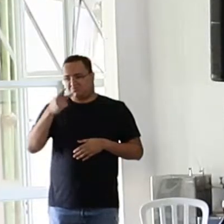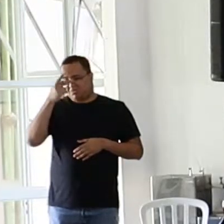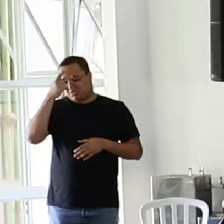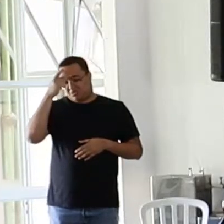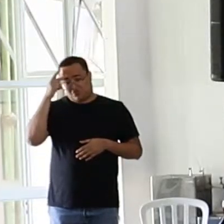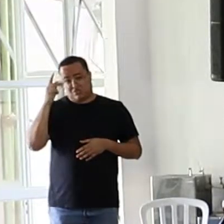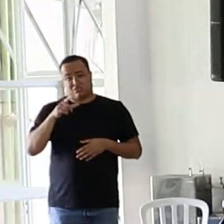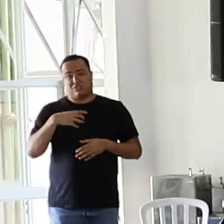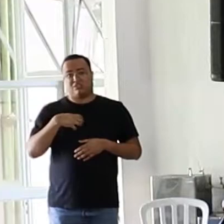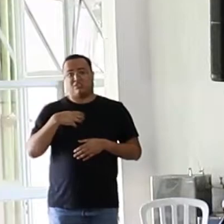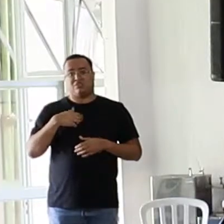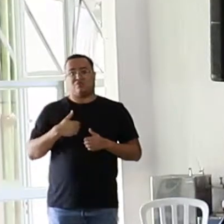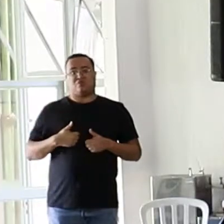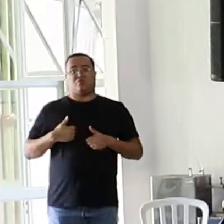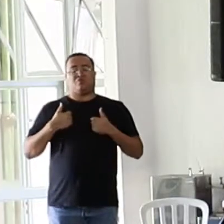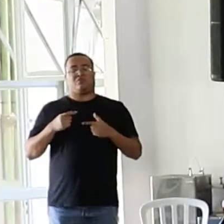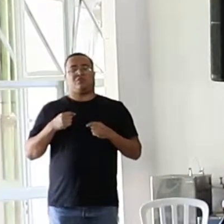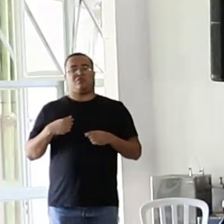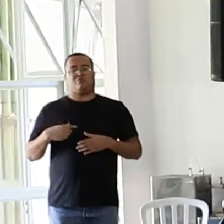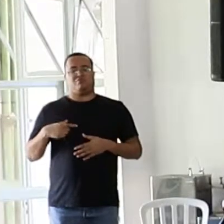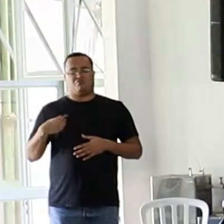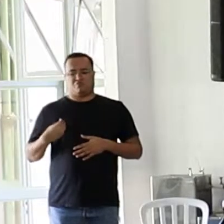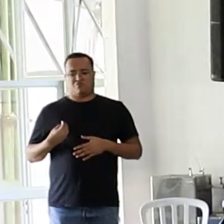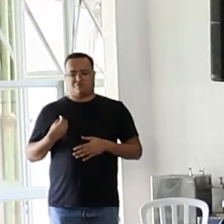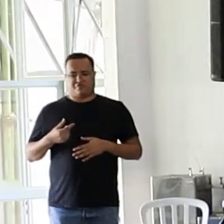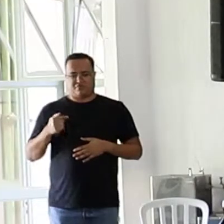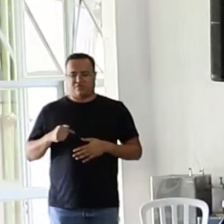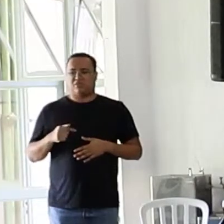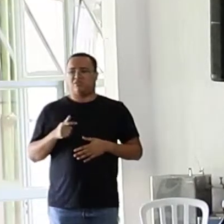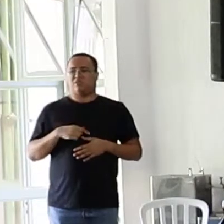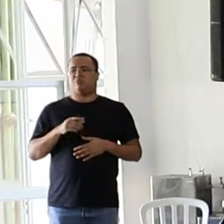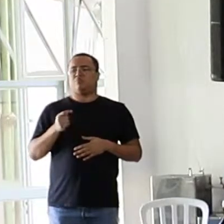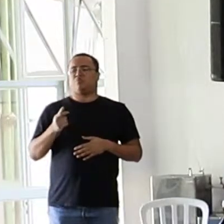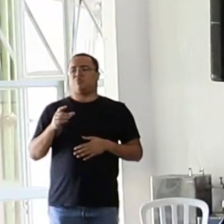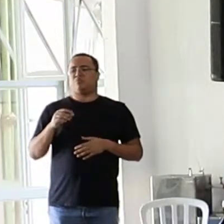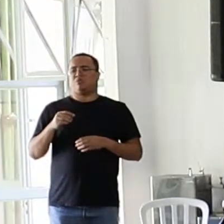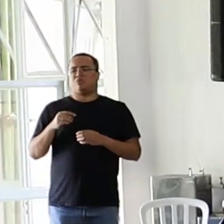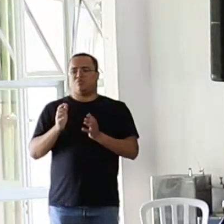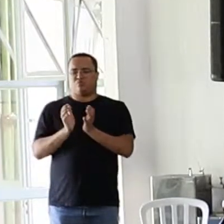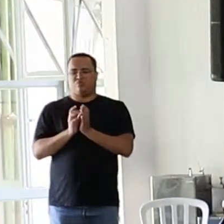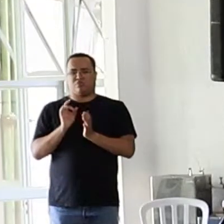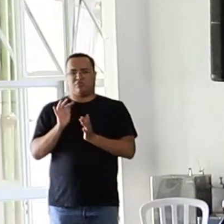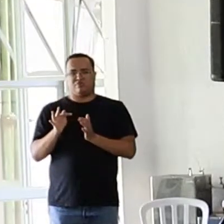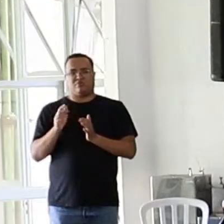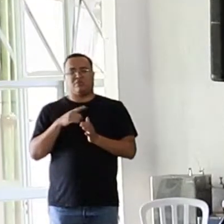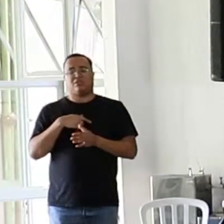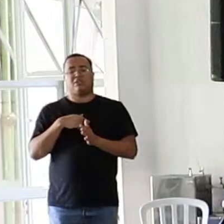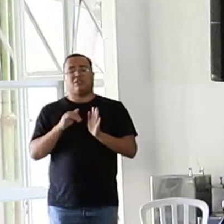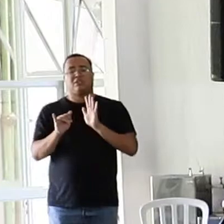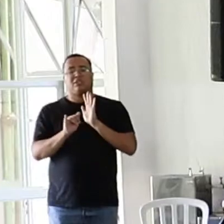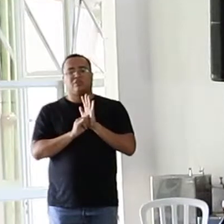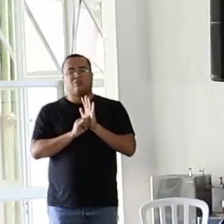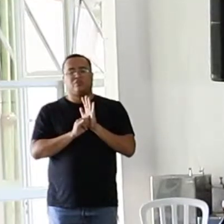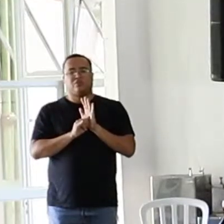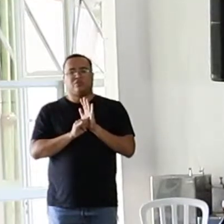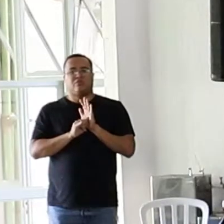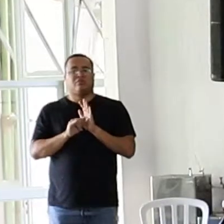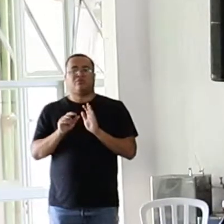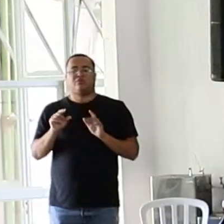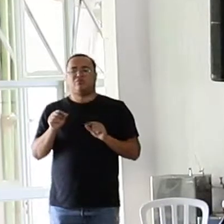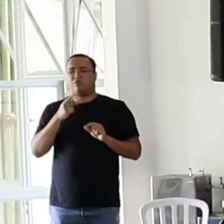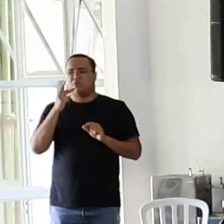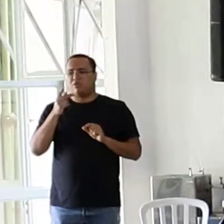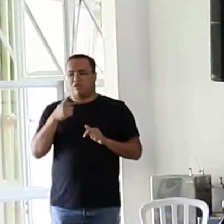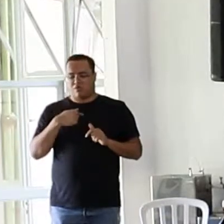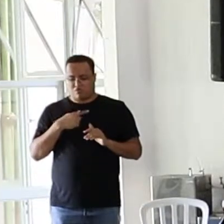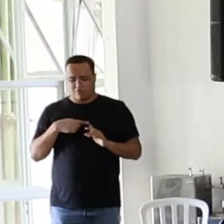cidade em que os cidadãos tem orgulho de dizer que mora aqui em outras regiões administrativas do DF tem essa identidade do cidadão se